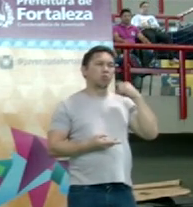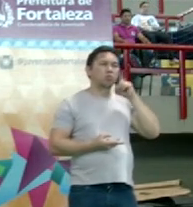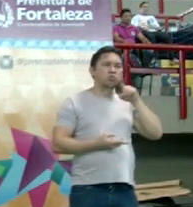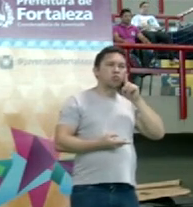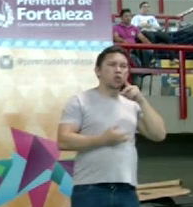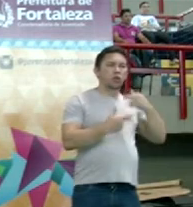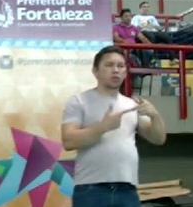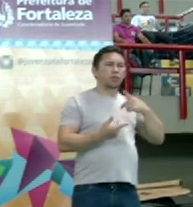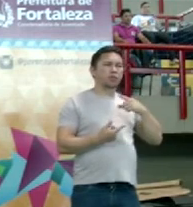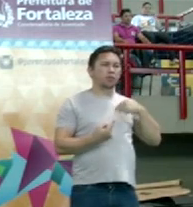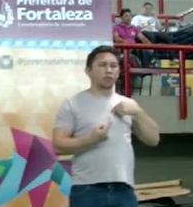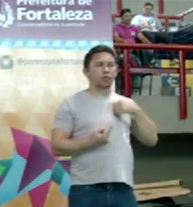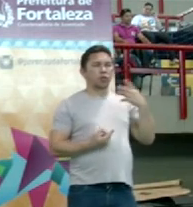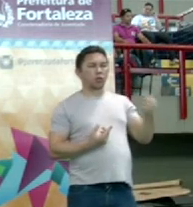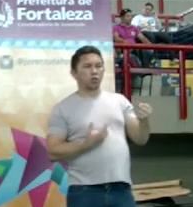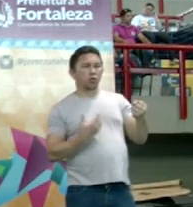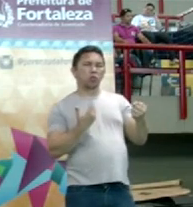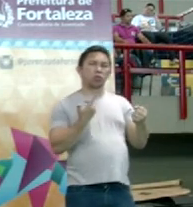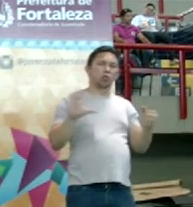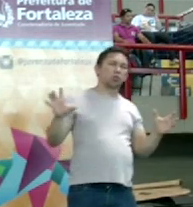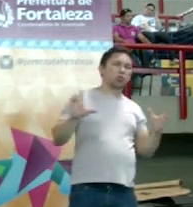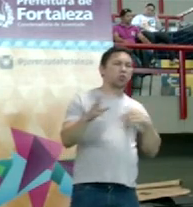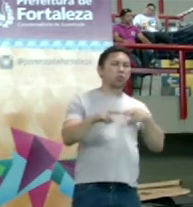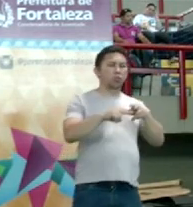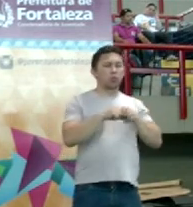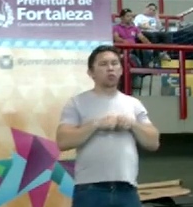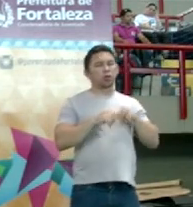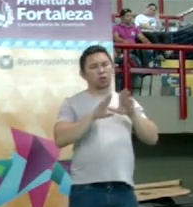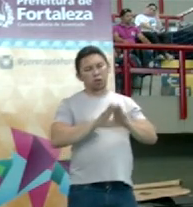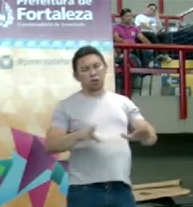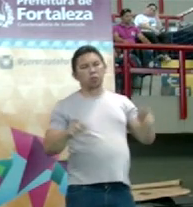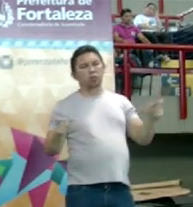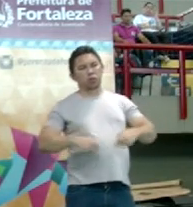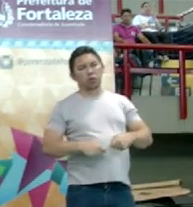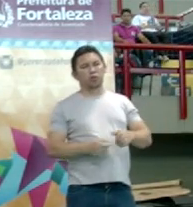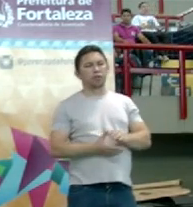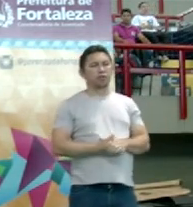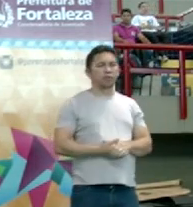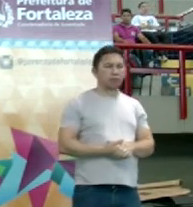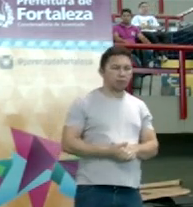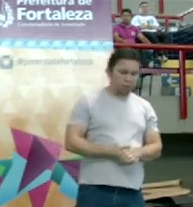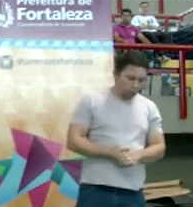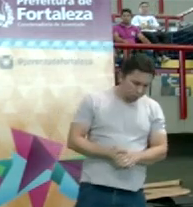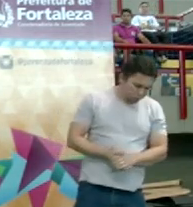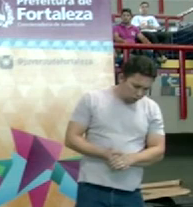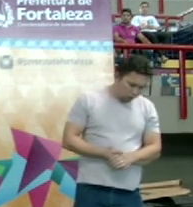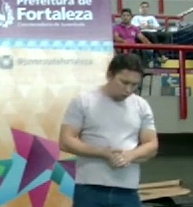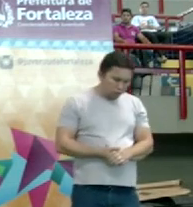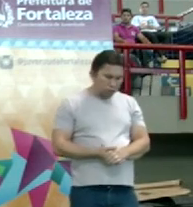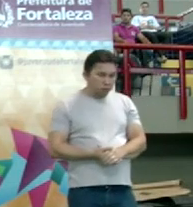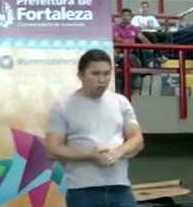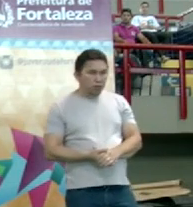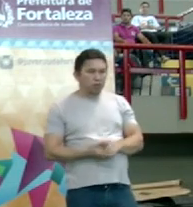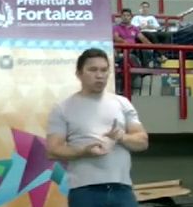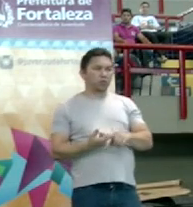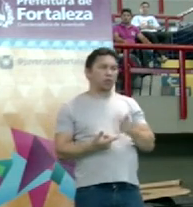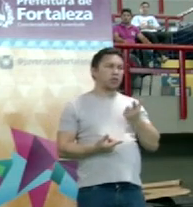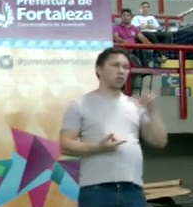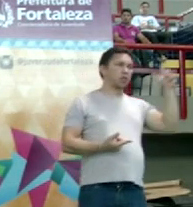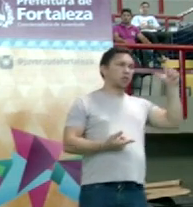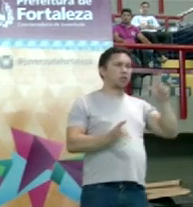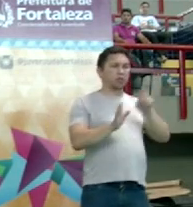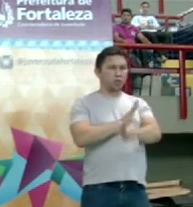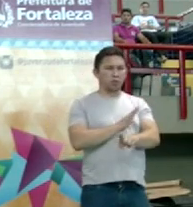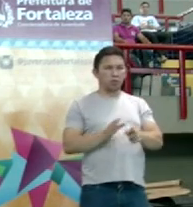Tá? E você está mostrando contra e a favor. Desta maneira, sim, pode. Outra pergunta,